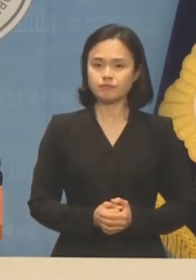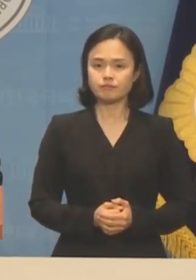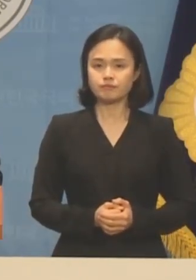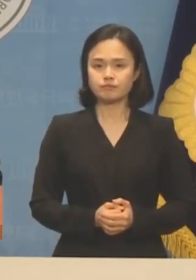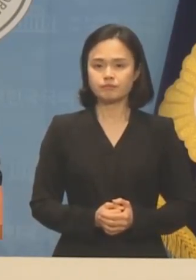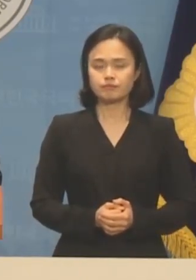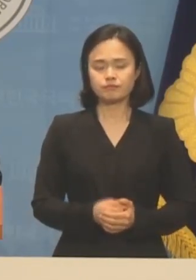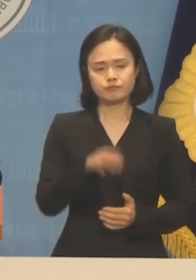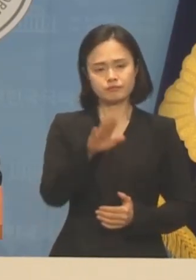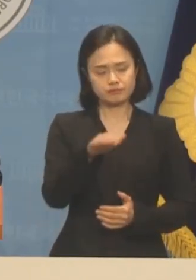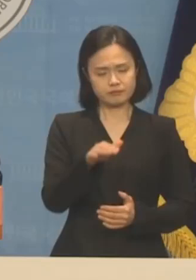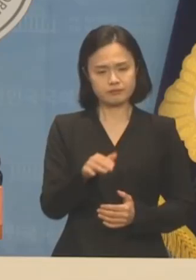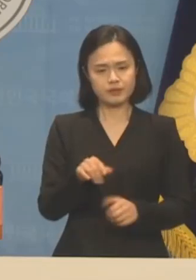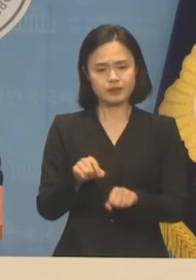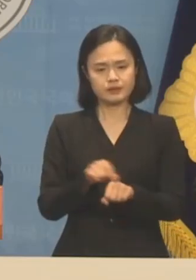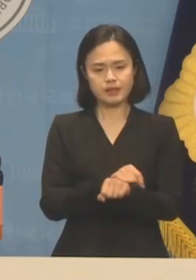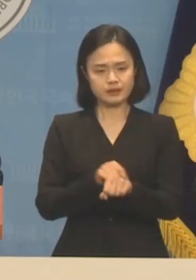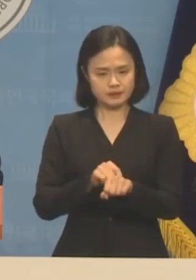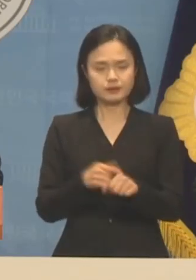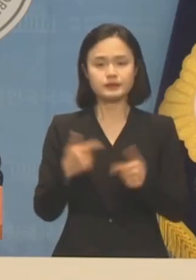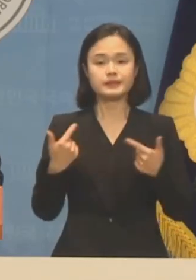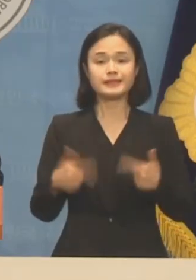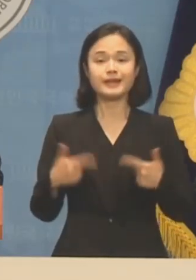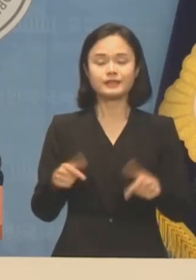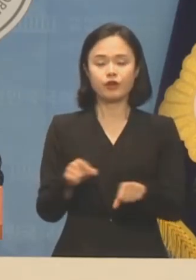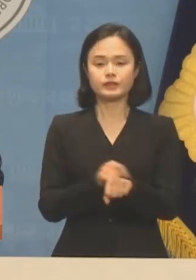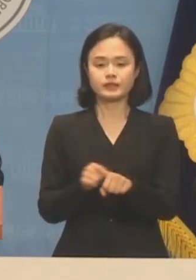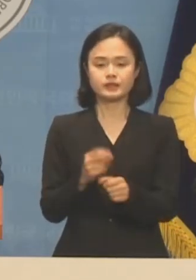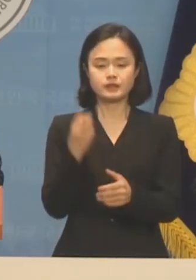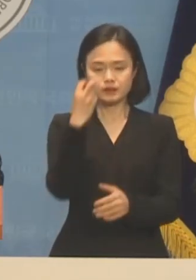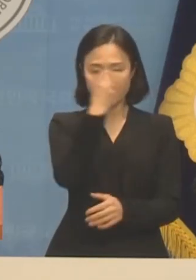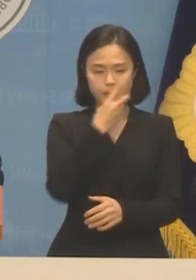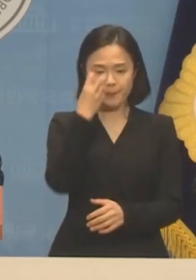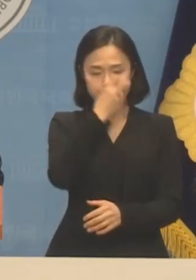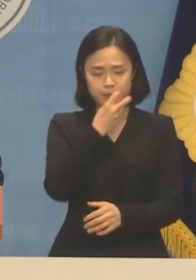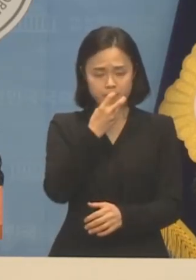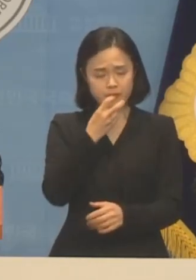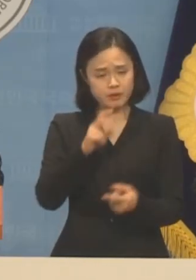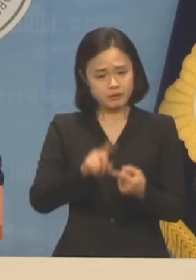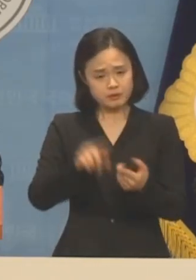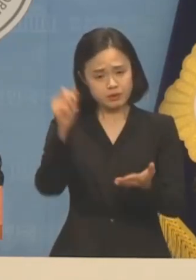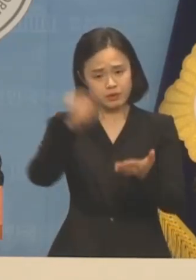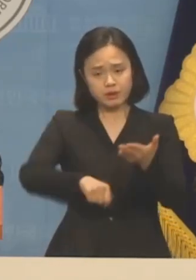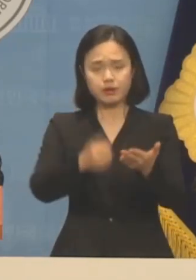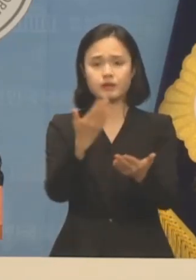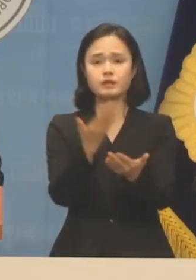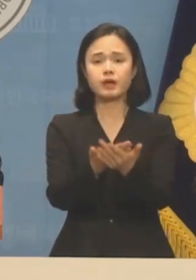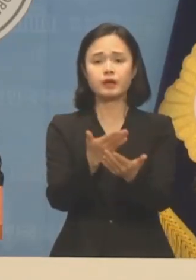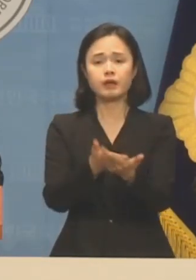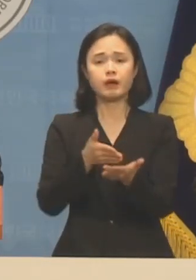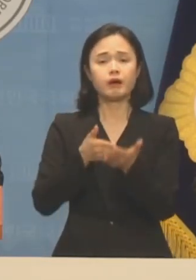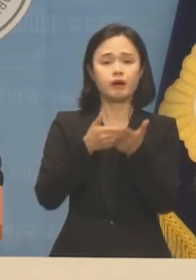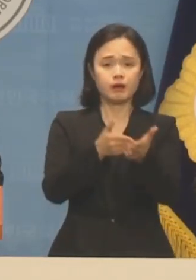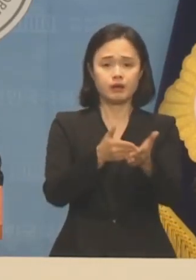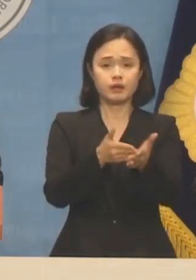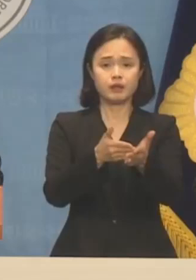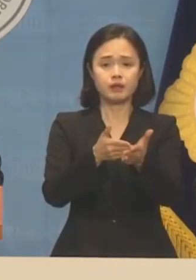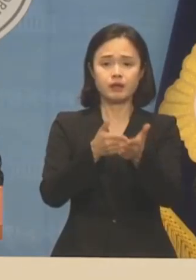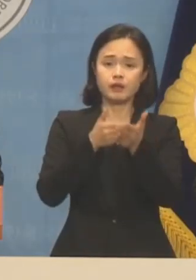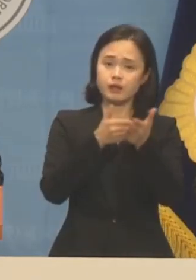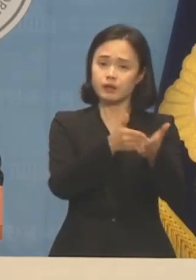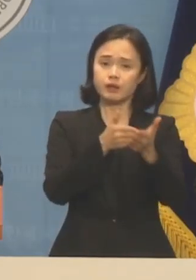이렇게 요구했습니다. 헌재에서도 완성을 시켜줄 것을 요구했던 헌재재판관 임명에